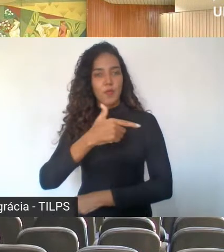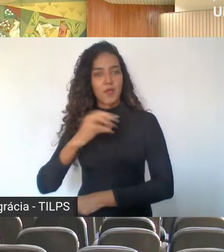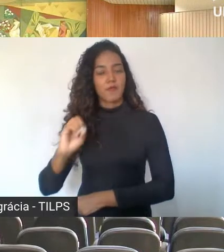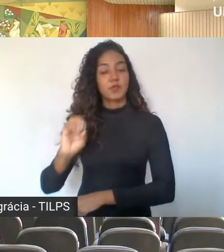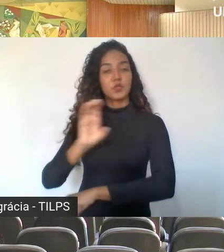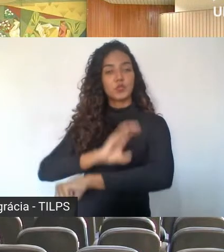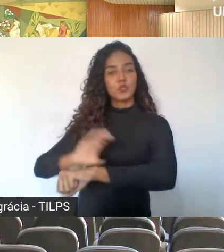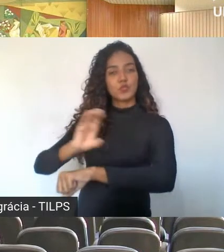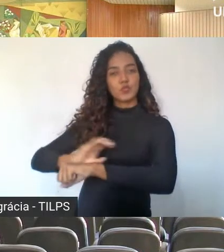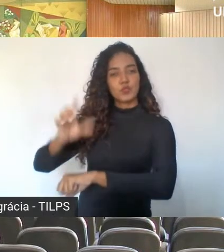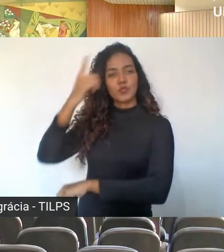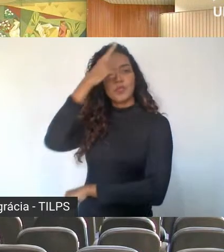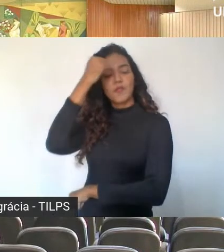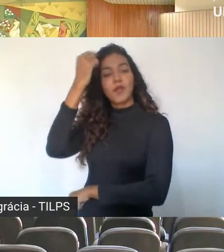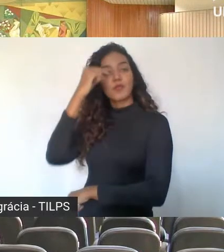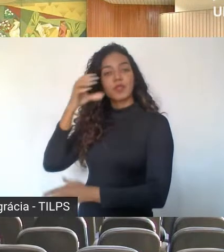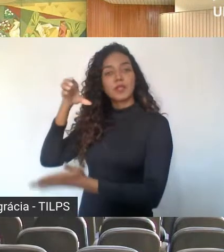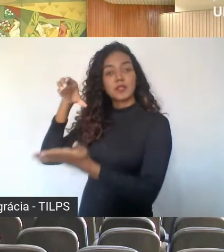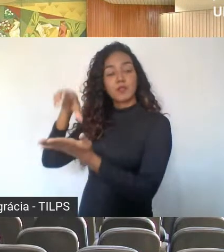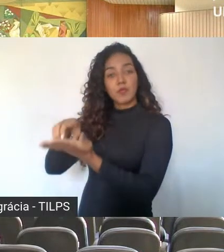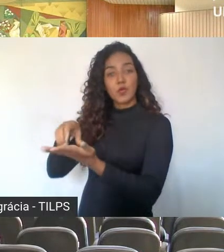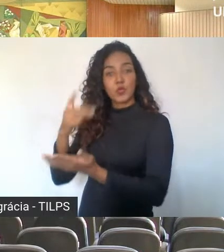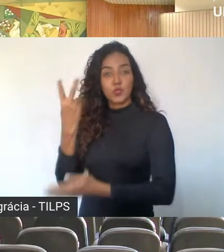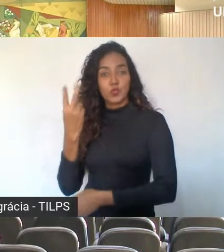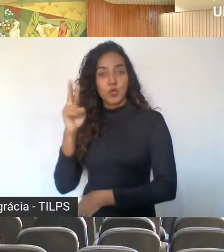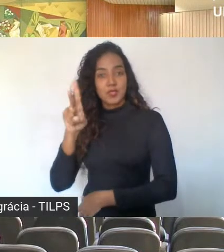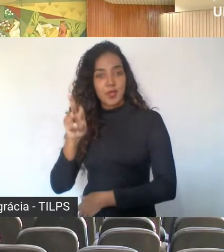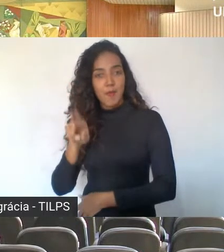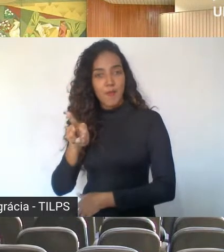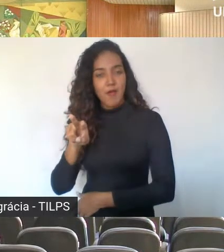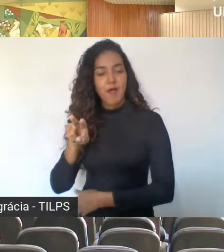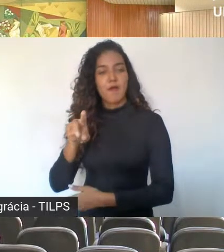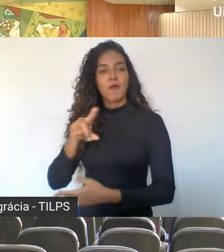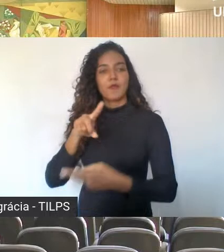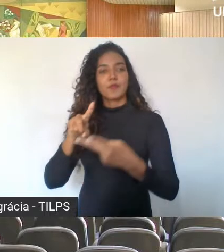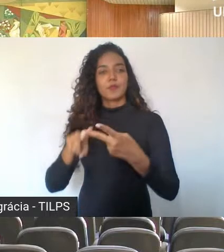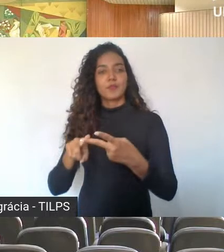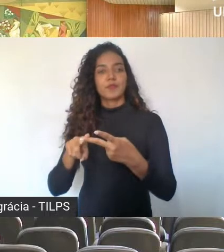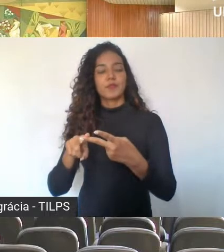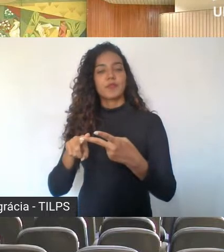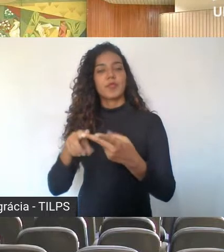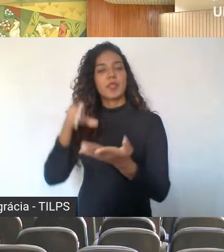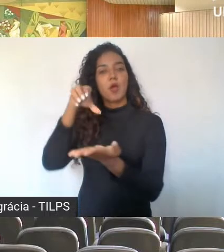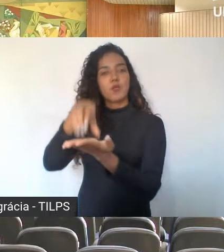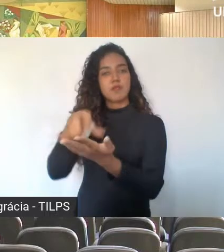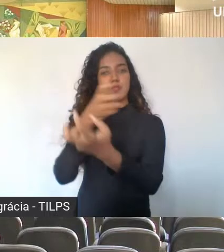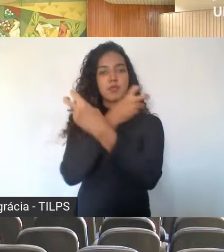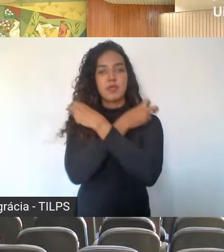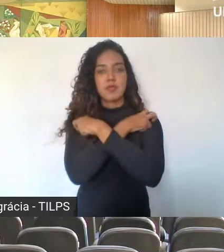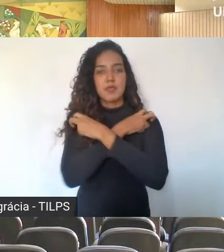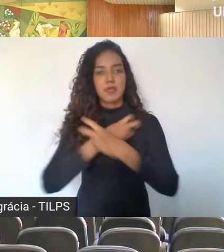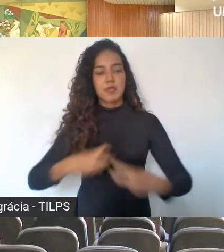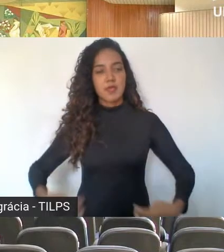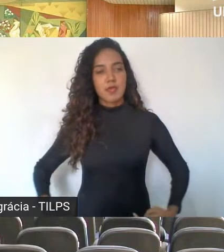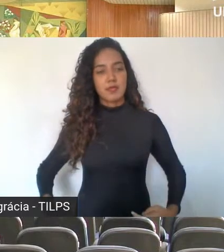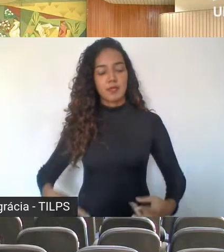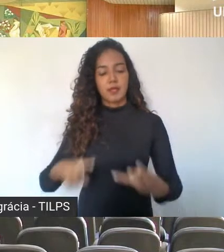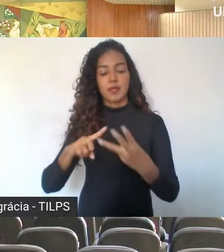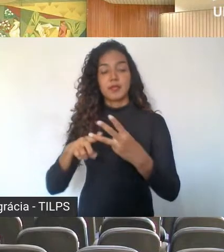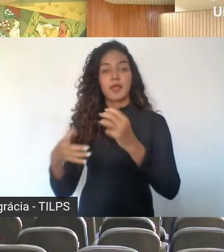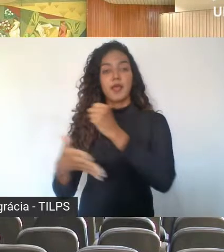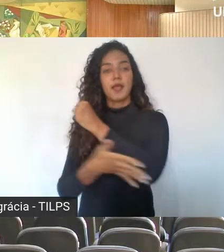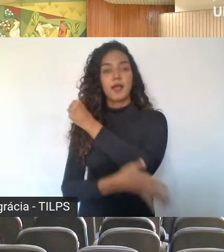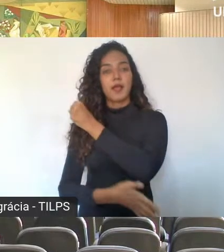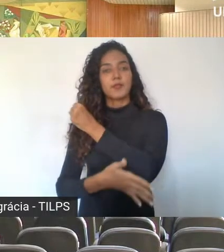graduação ofertados no campus Dois Irmãos, sede, nas unidades acadêmicas de Serra Talhada, Cabo de Santo Agostinho